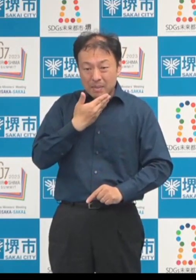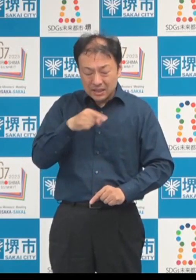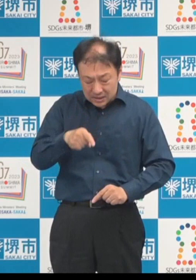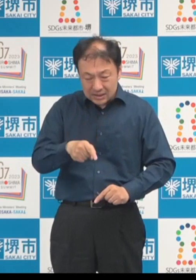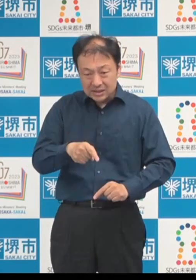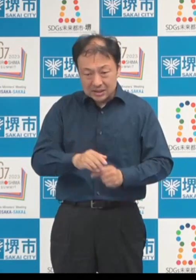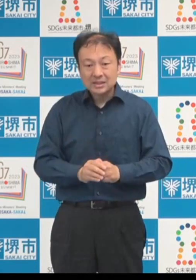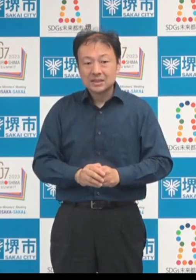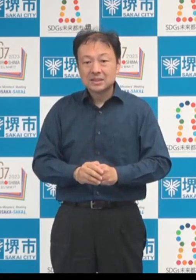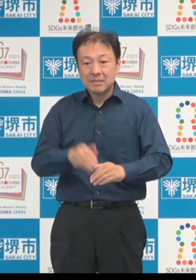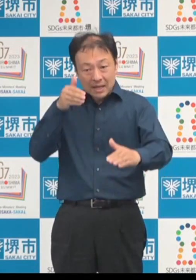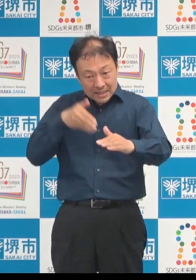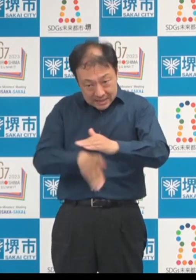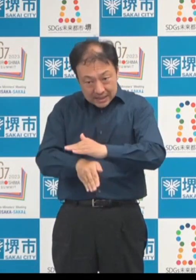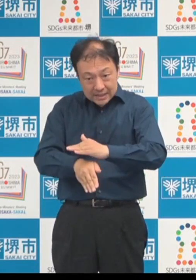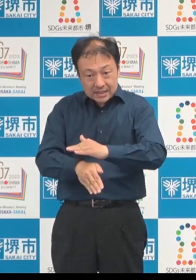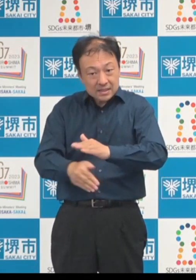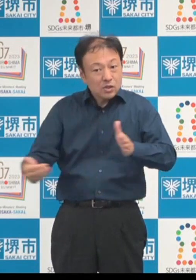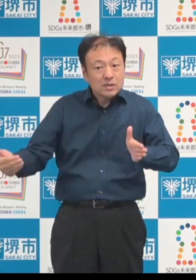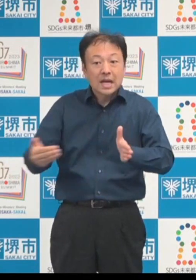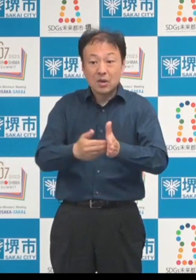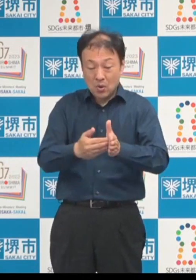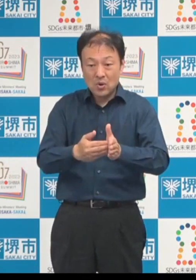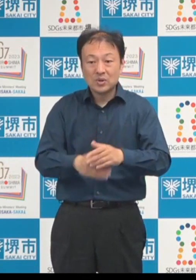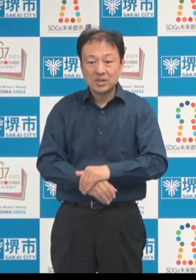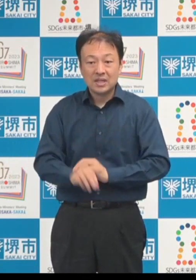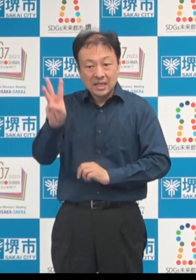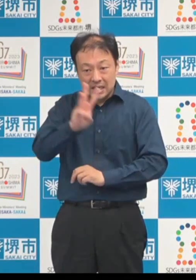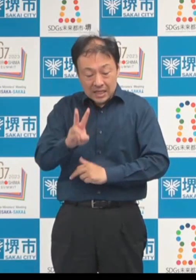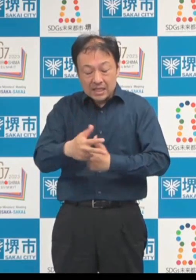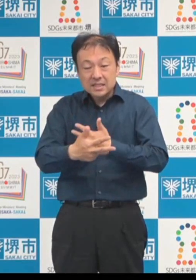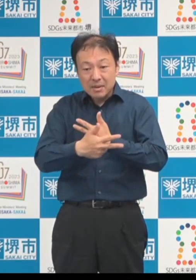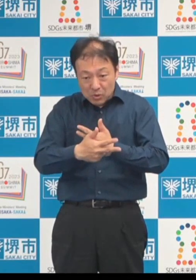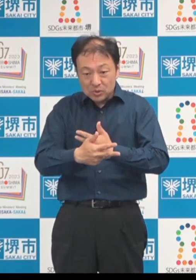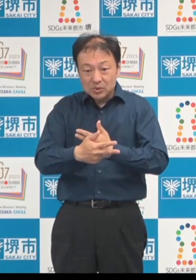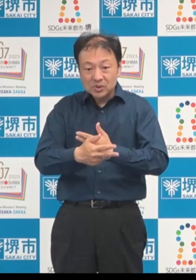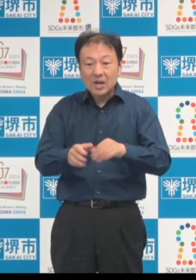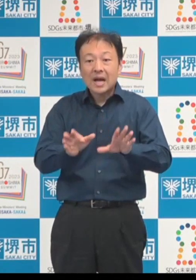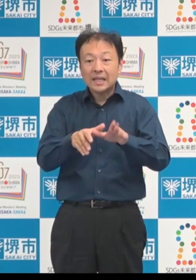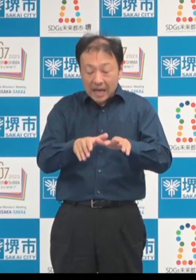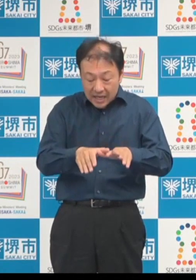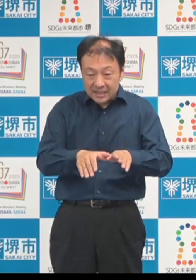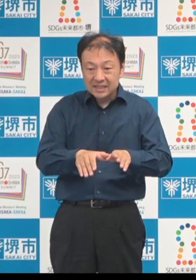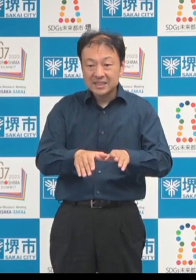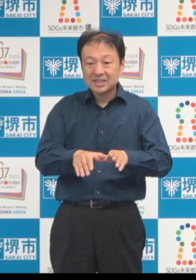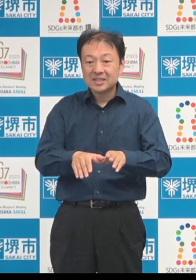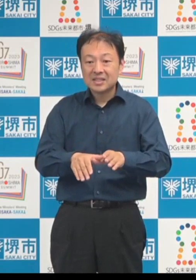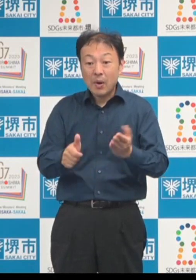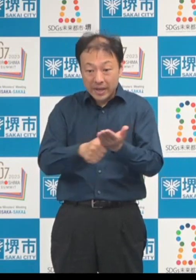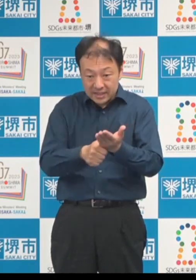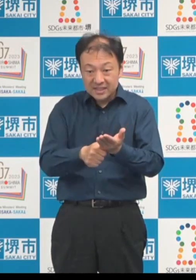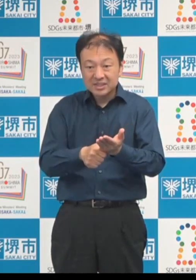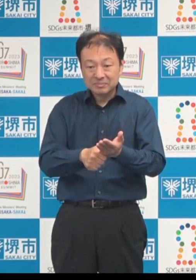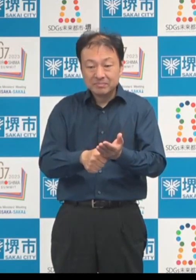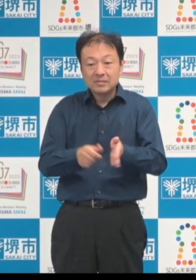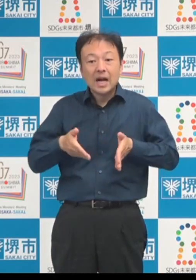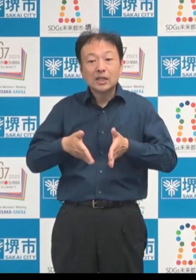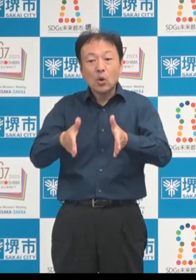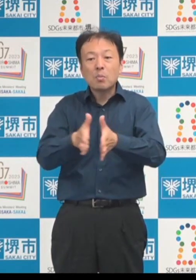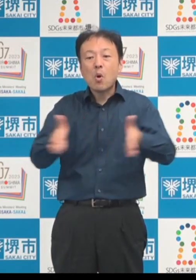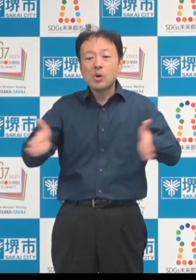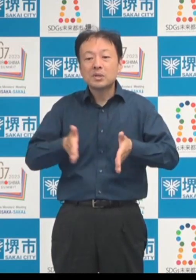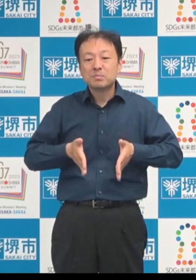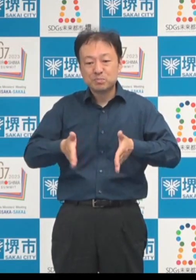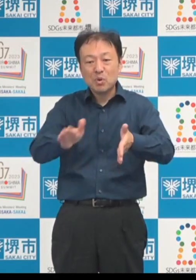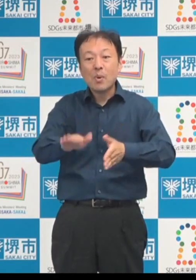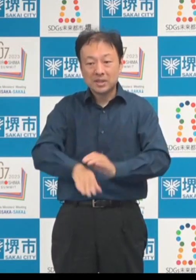の終着点、そして仙北高速鉄道、南海高野線、また時山線という大きな道路も通っている、この